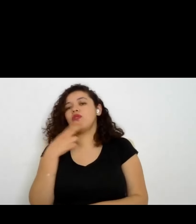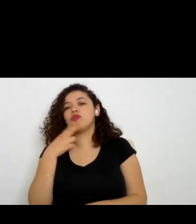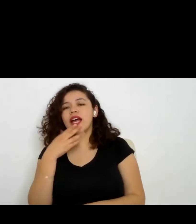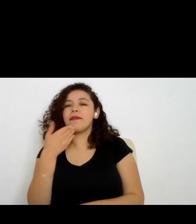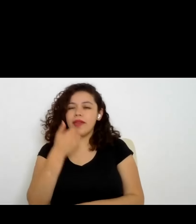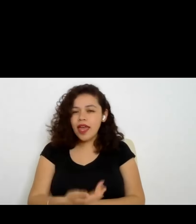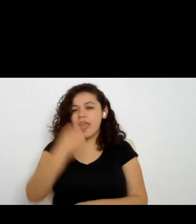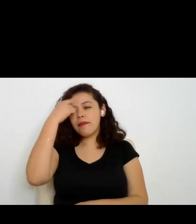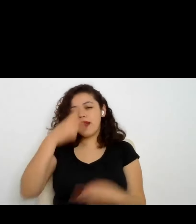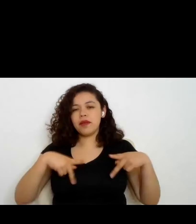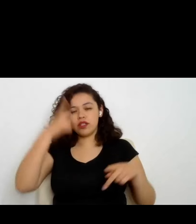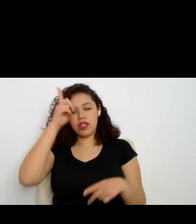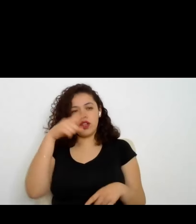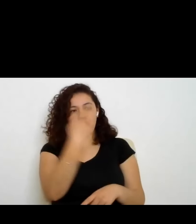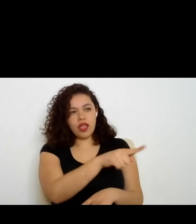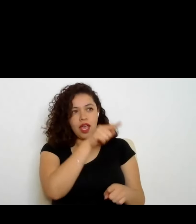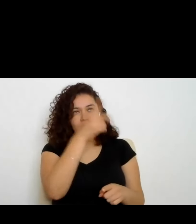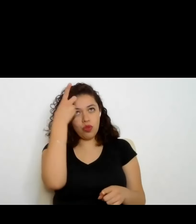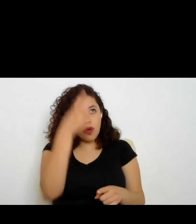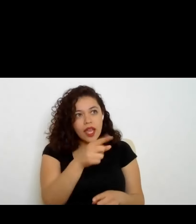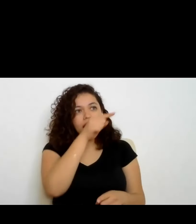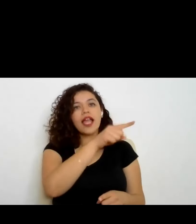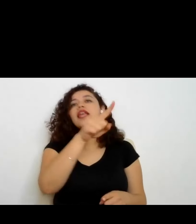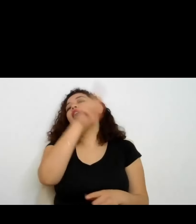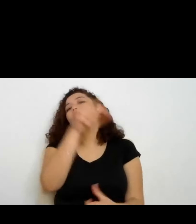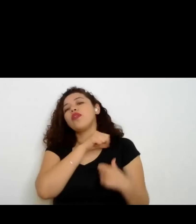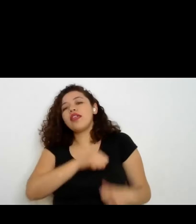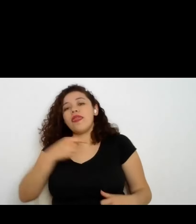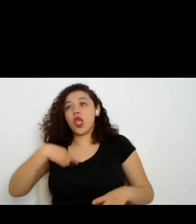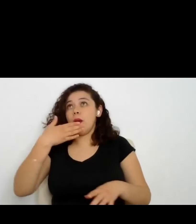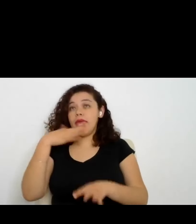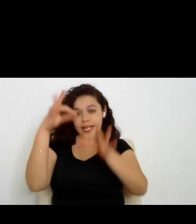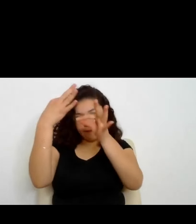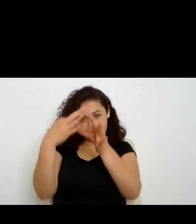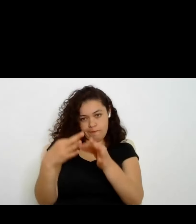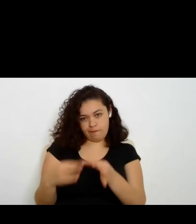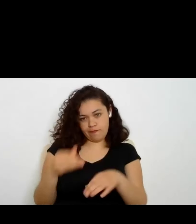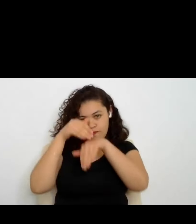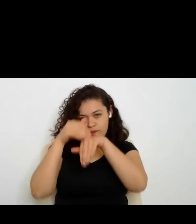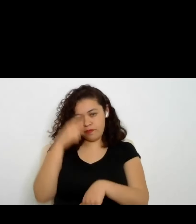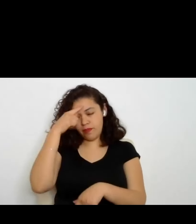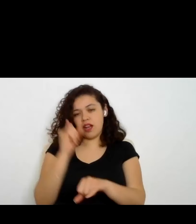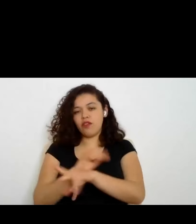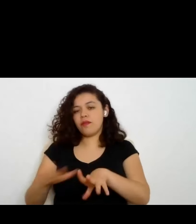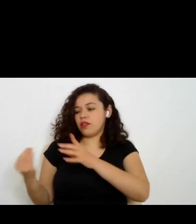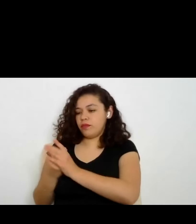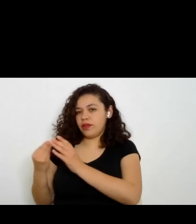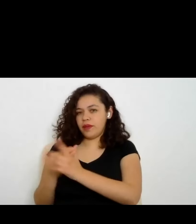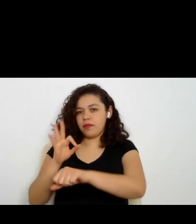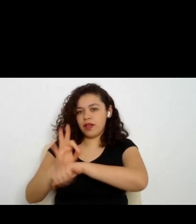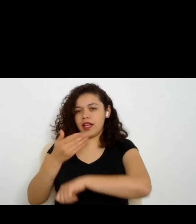a los titulares y a la autoridad que se cumplen con las obligaciones en torno a la protección de los datos personales. Y bajo